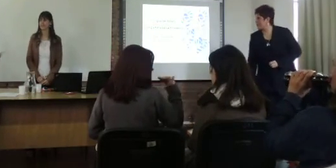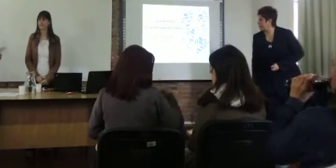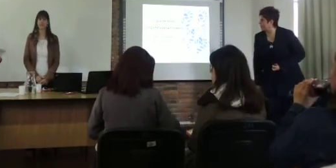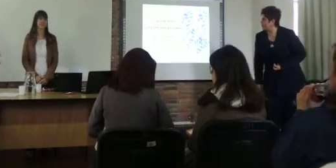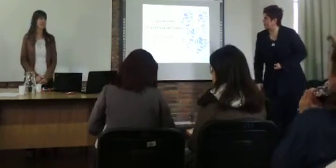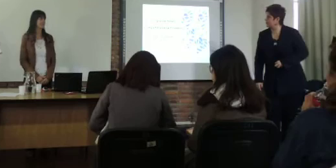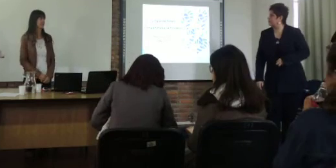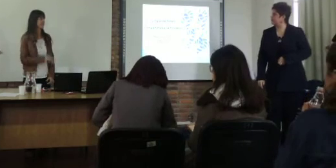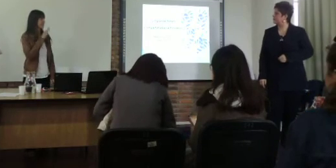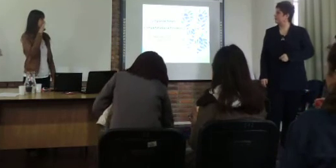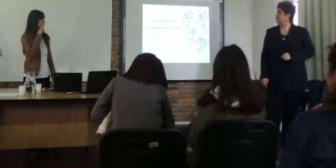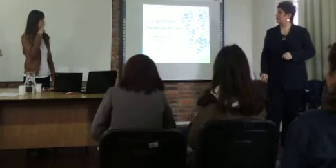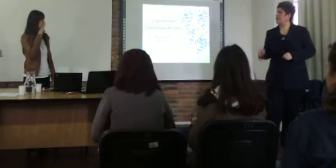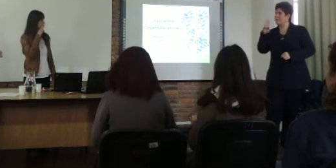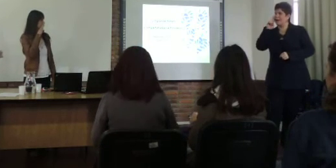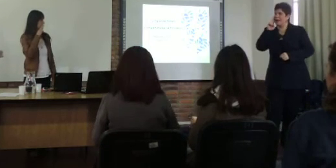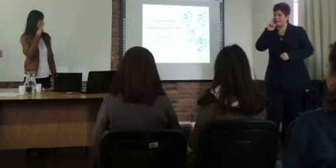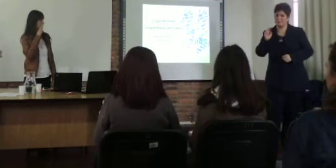¿Cómo se llama Mariana?